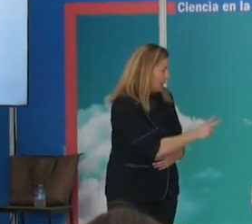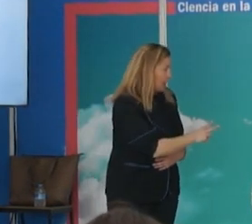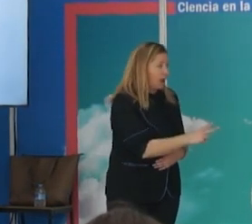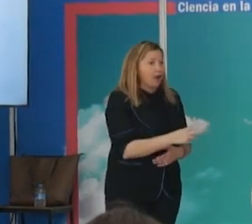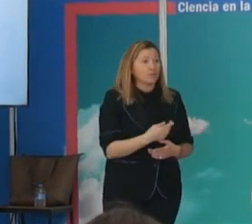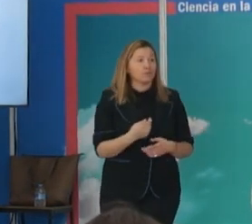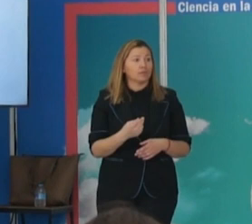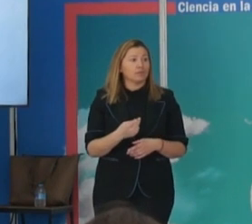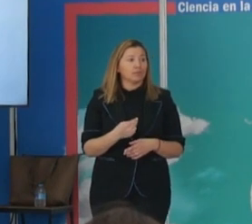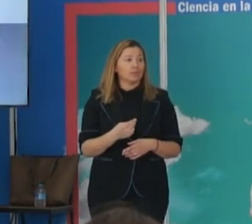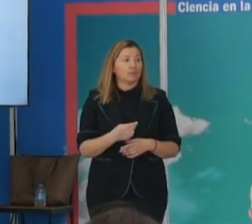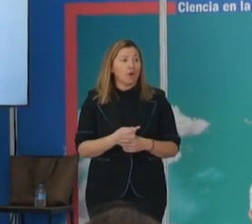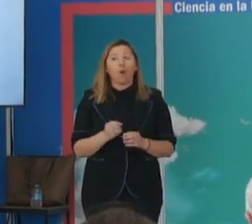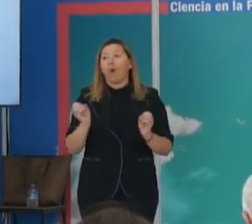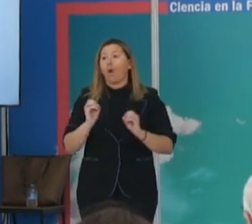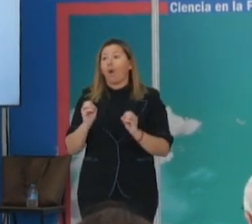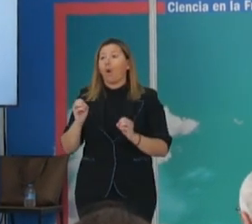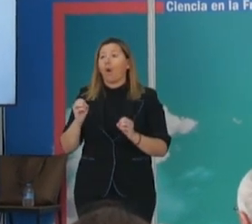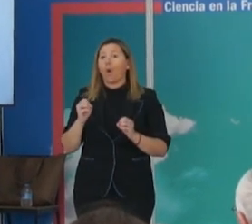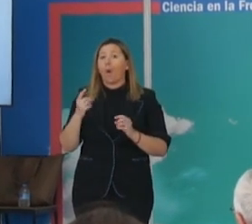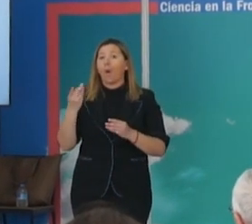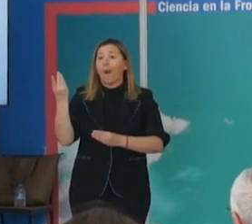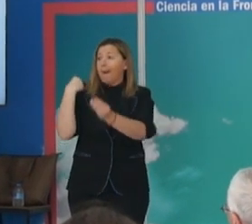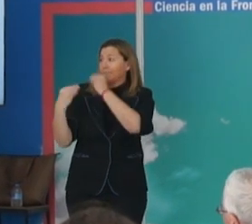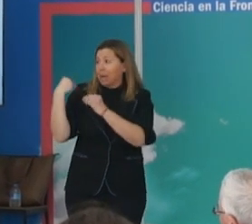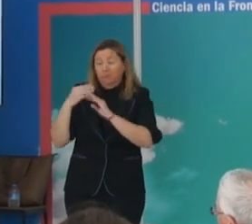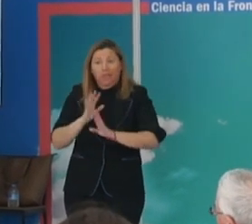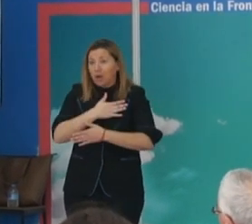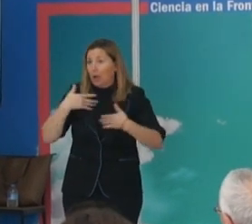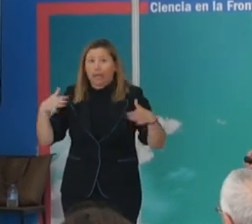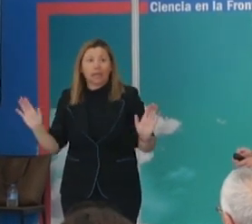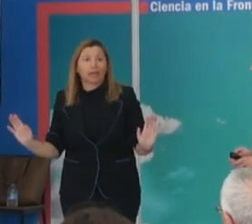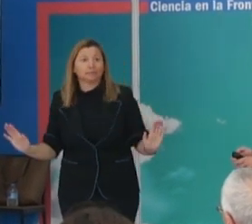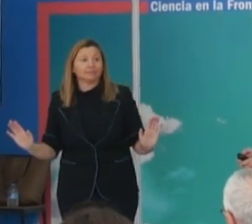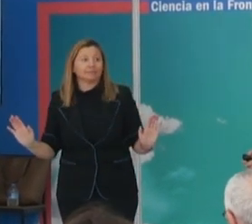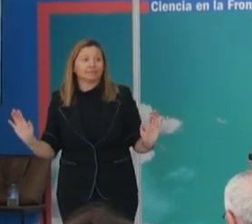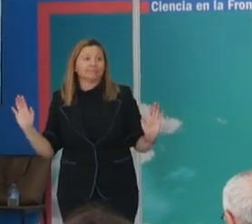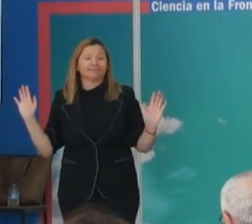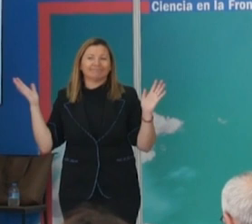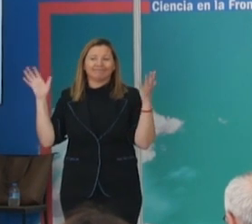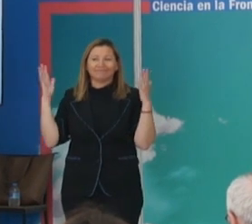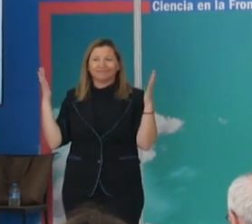no me ha dado tiempo, o pasar preguntas para lo que queráis. Pues ya.